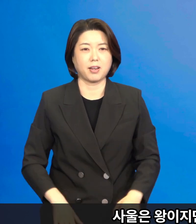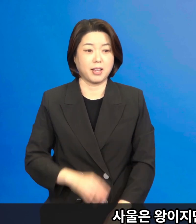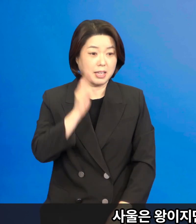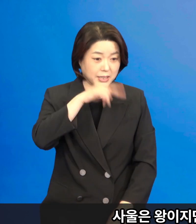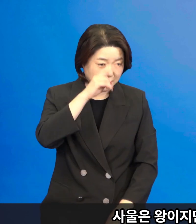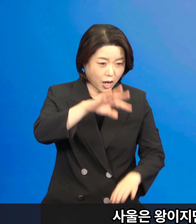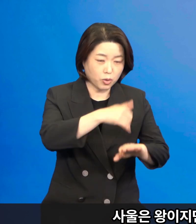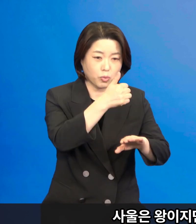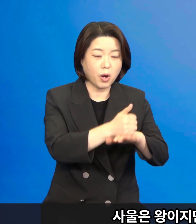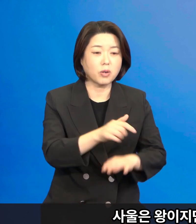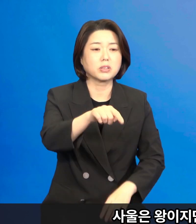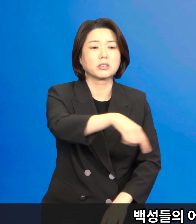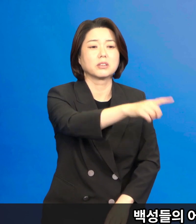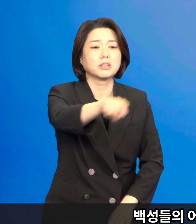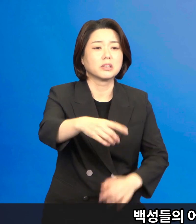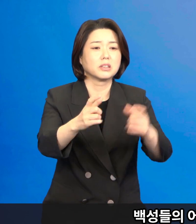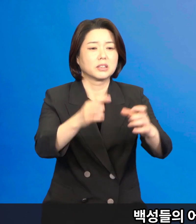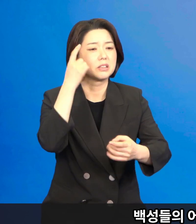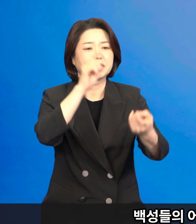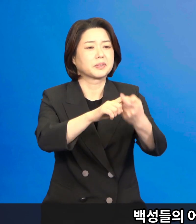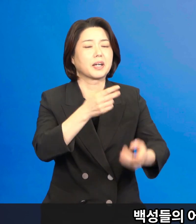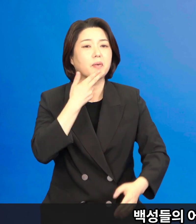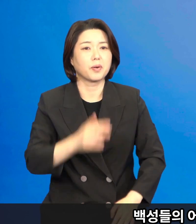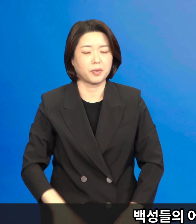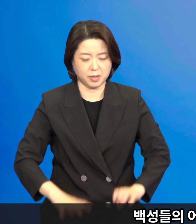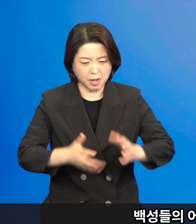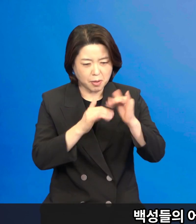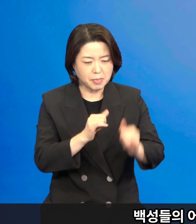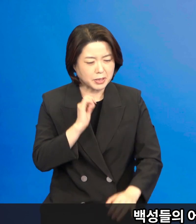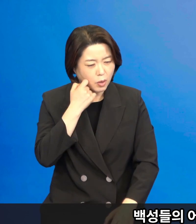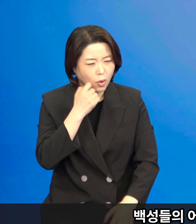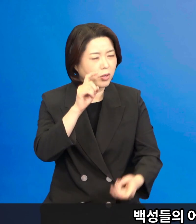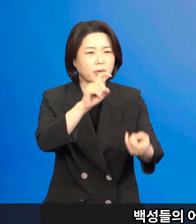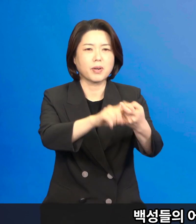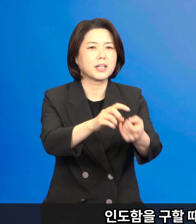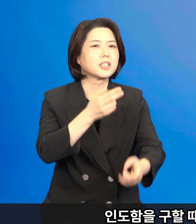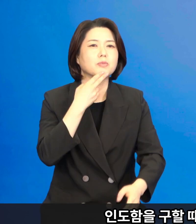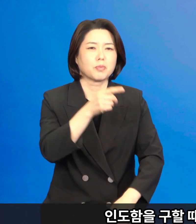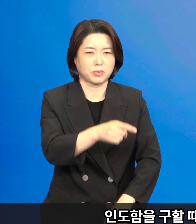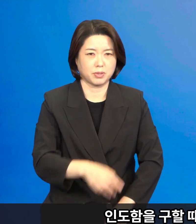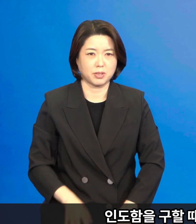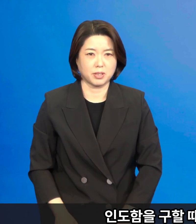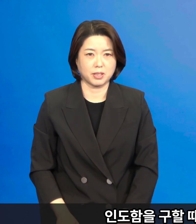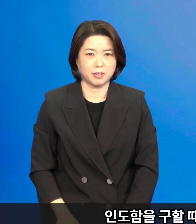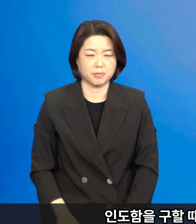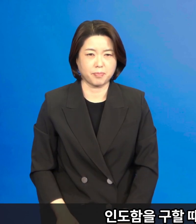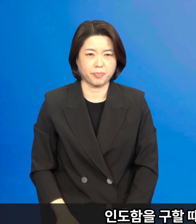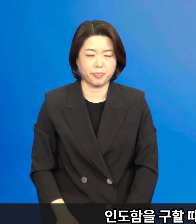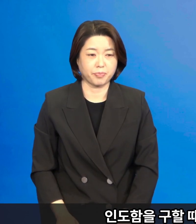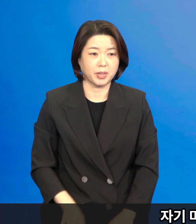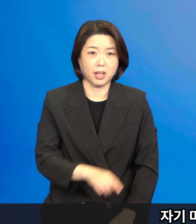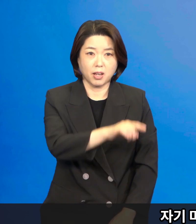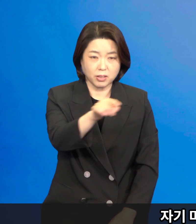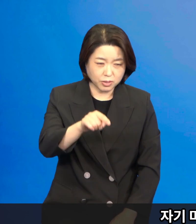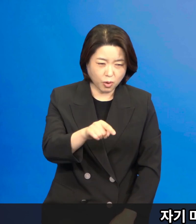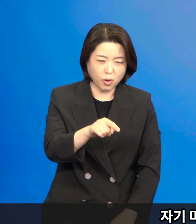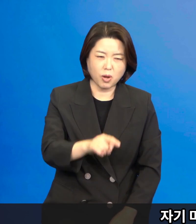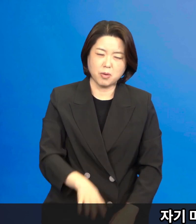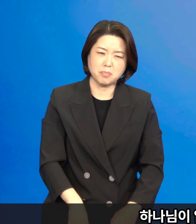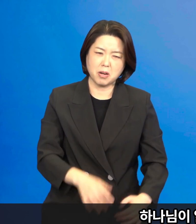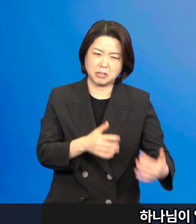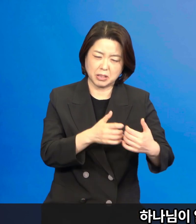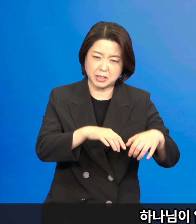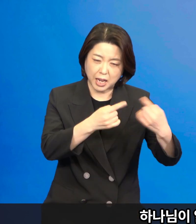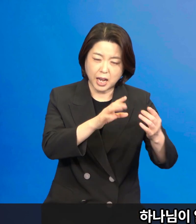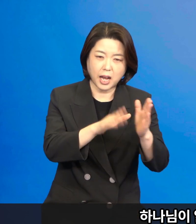그 일날에 관심이 없어요. 백성들의 어려움에 관심이 없어요. 인덤을 구할 때 하나님께 묻지도 않습니다. 자기 마음대로